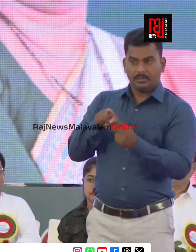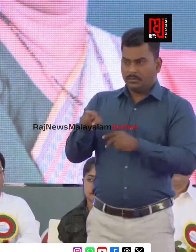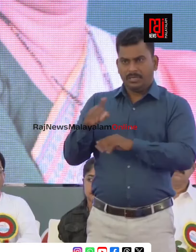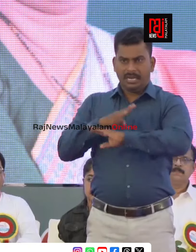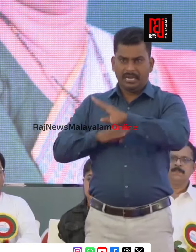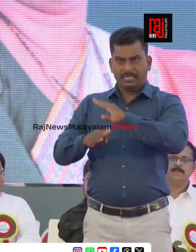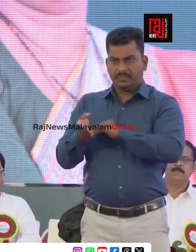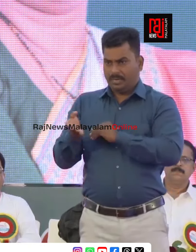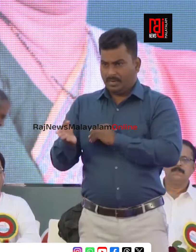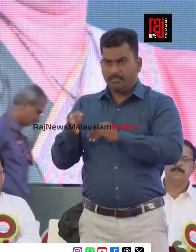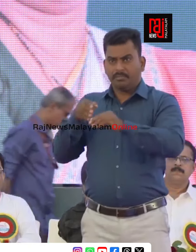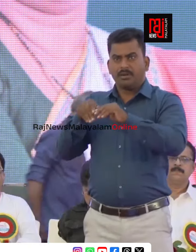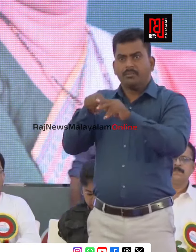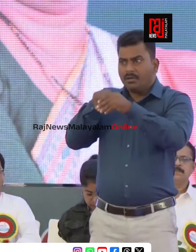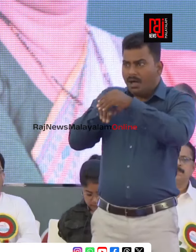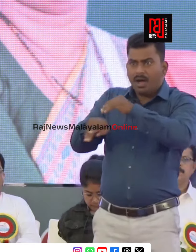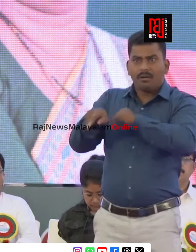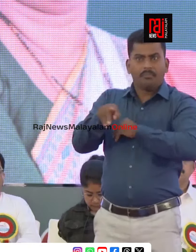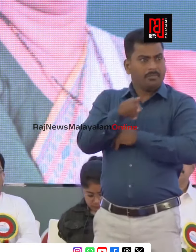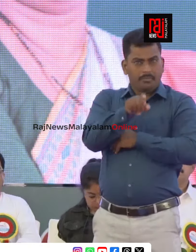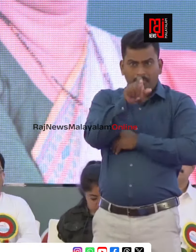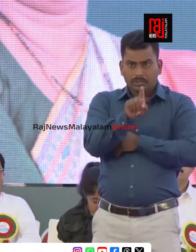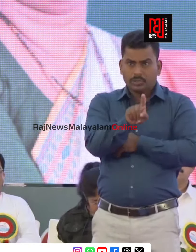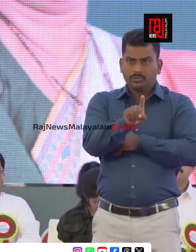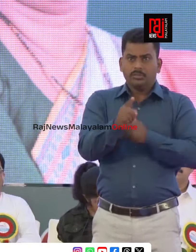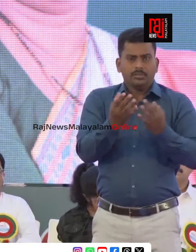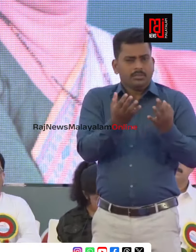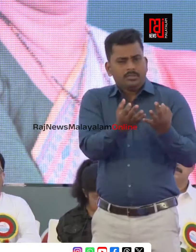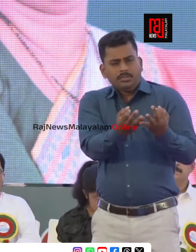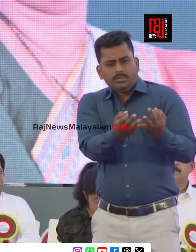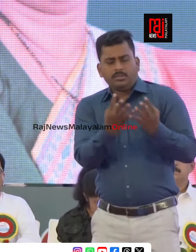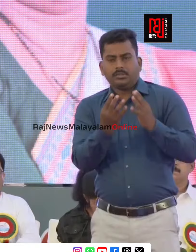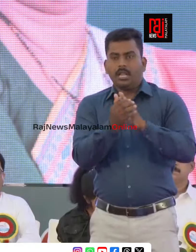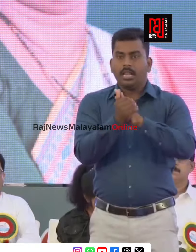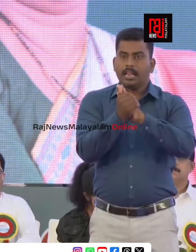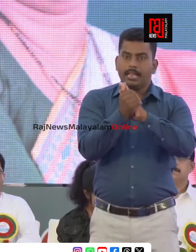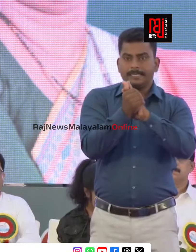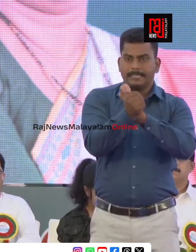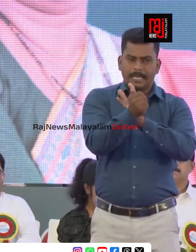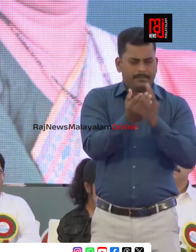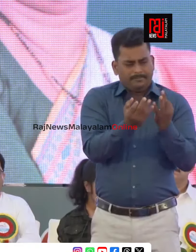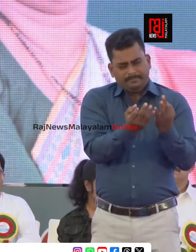അധികശേഷി, ഇങ്ങനെയും വരാം. ഈ അധികശേഷി കണ്ടെത്തി